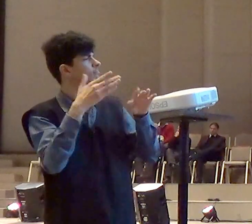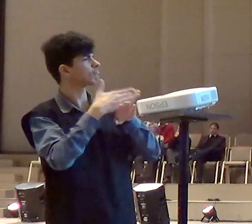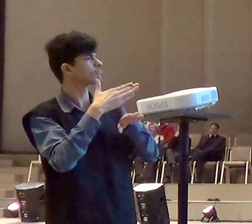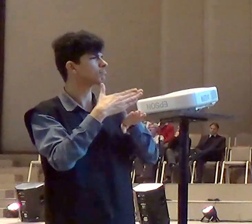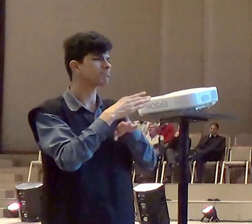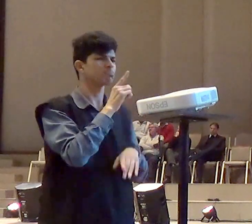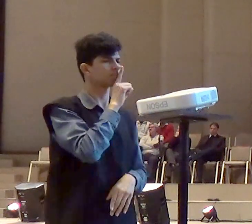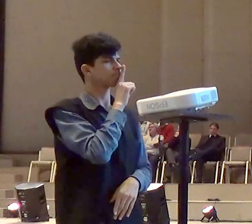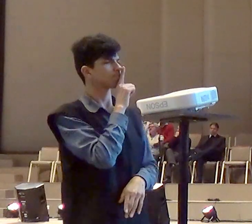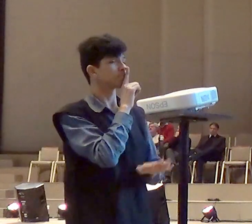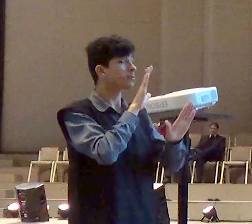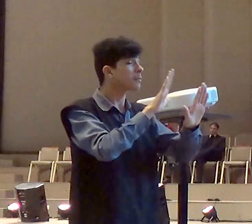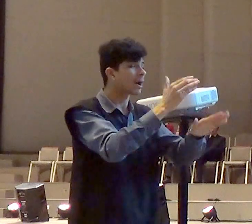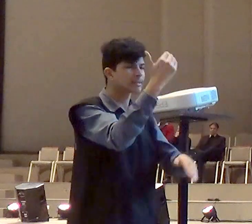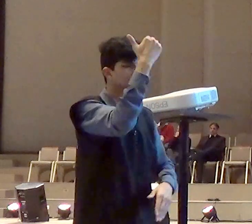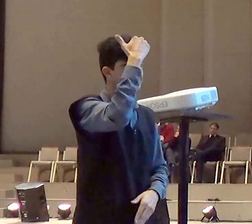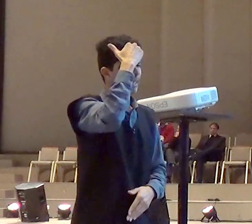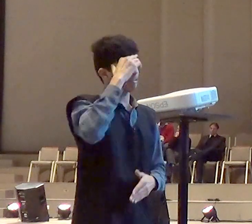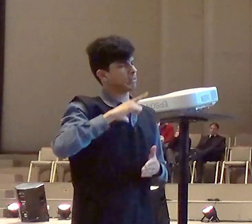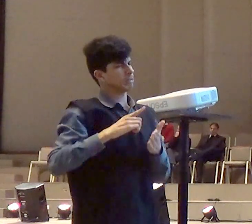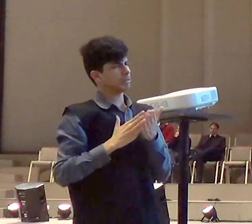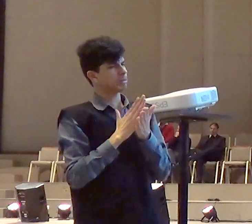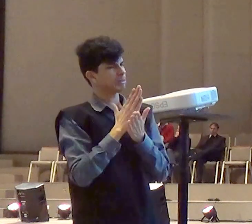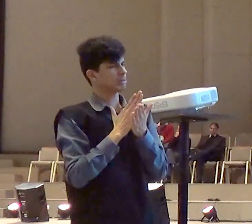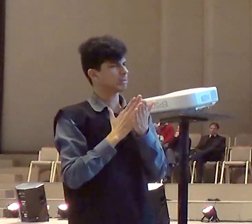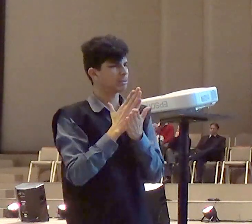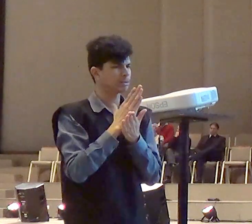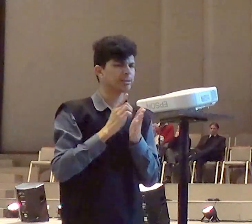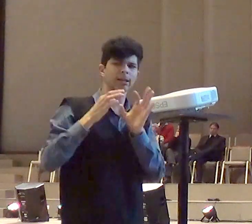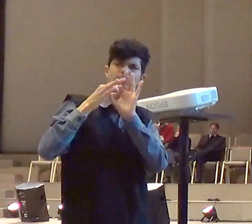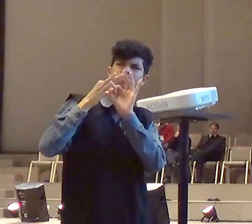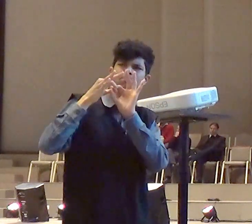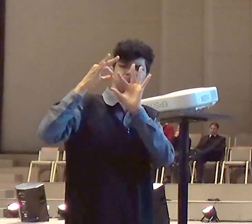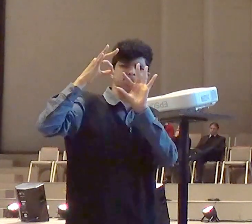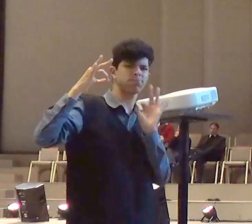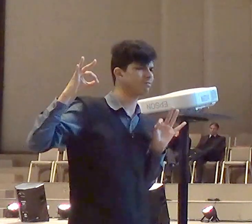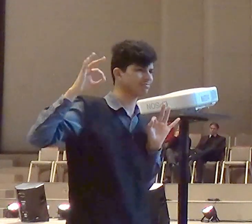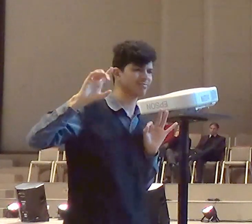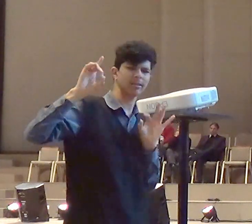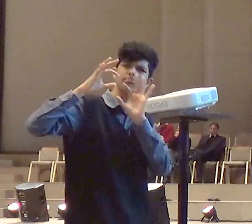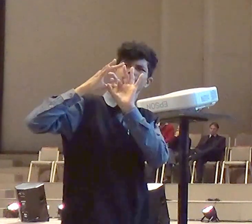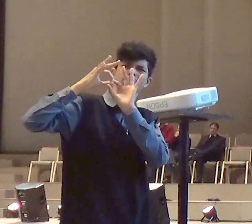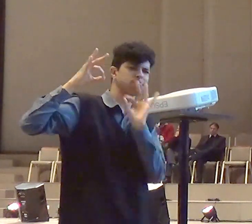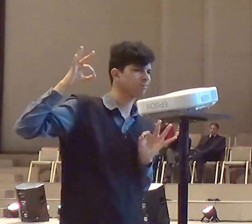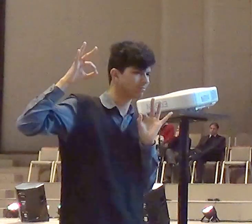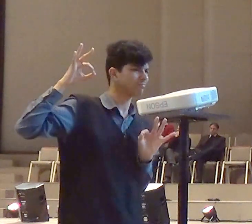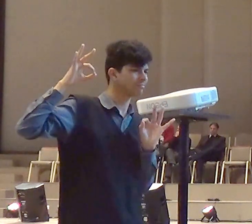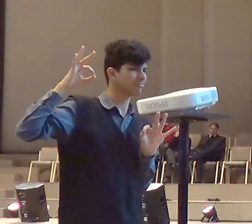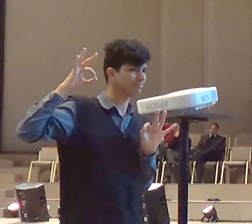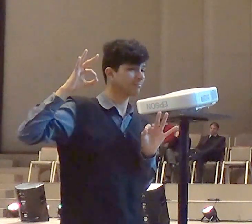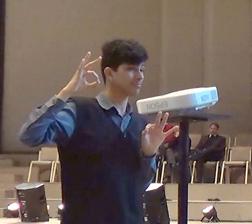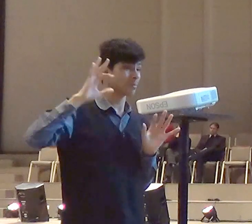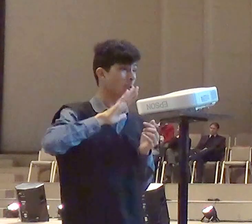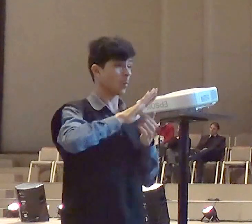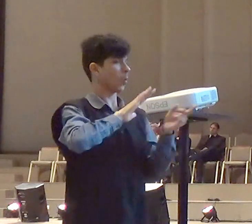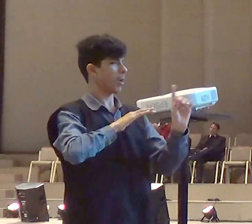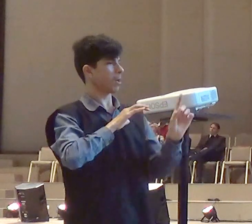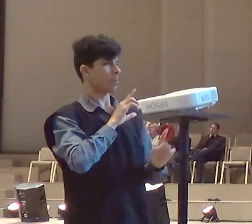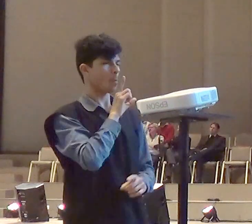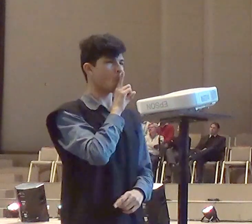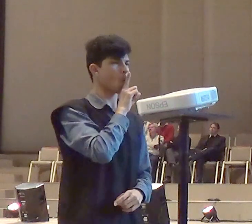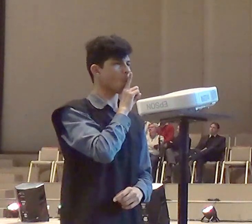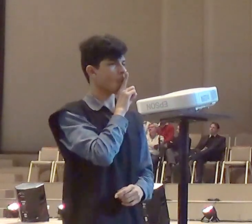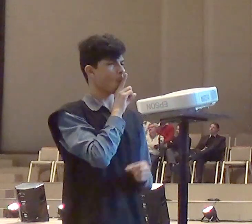seu coração já se afastou do Senhor Eles estão no culto mas não são oculto